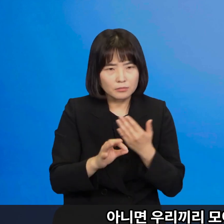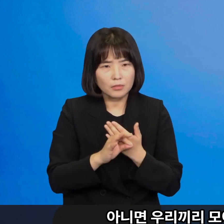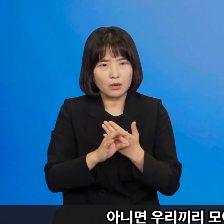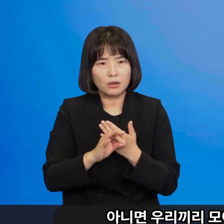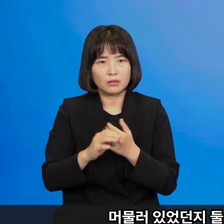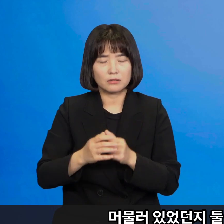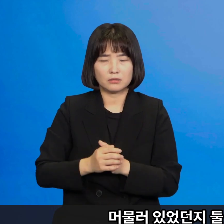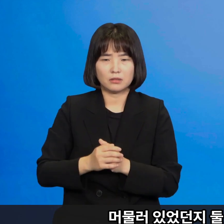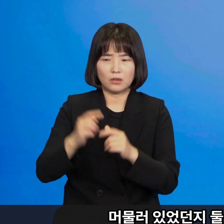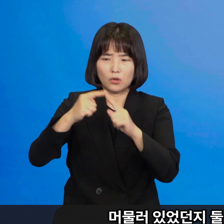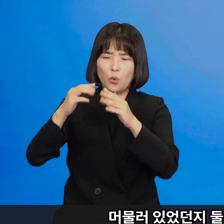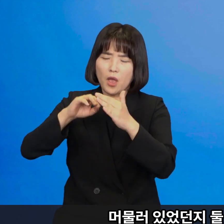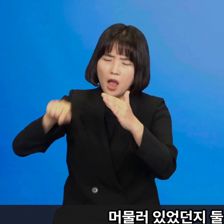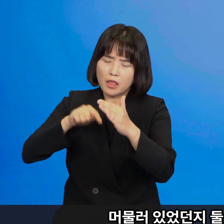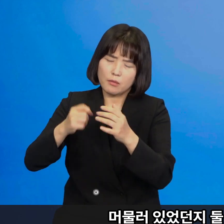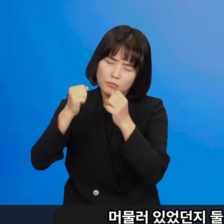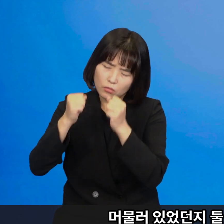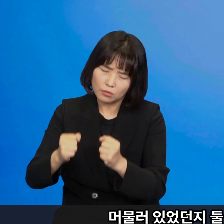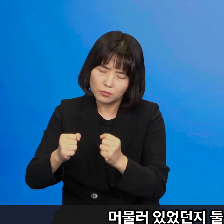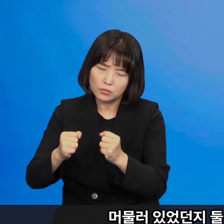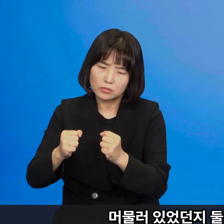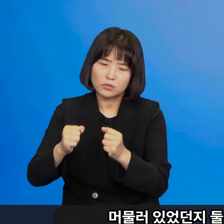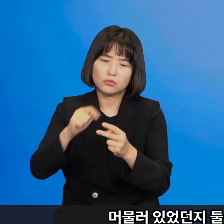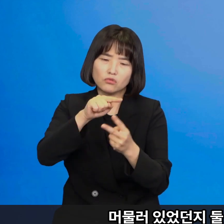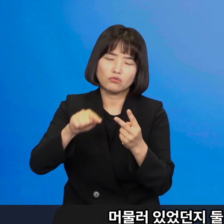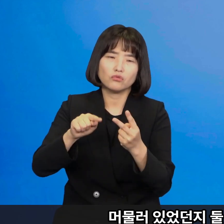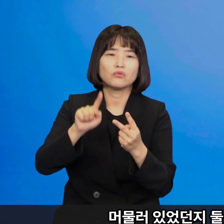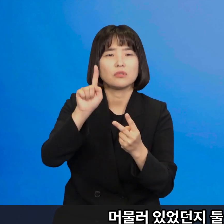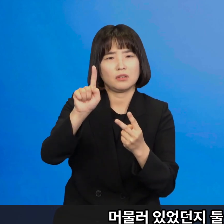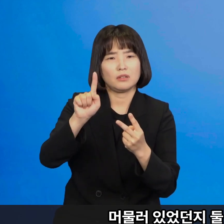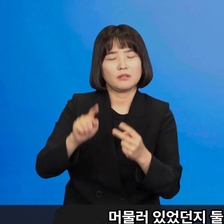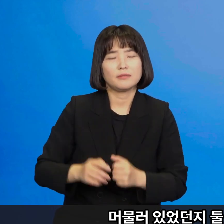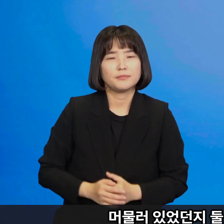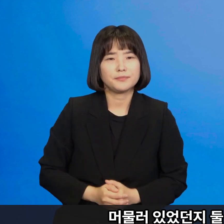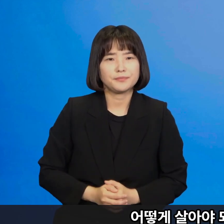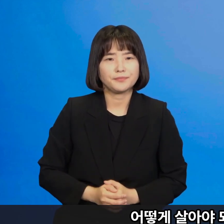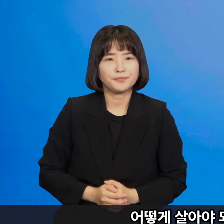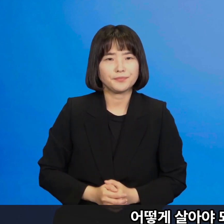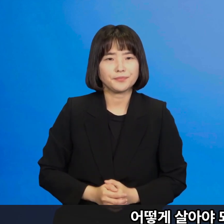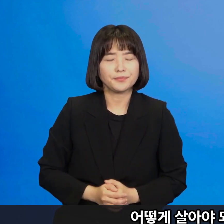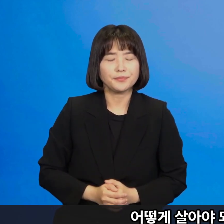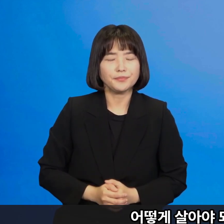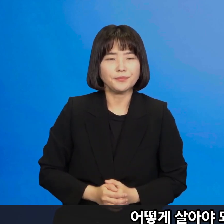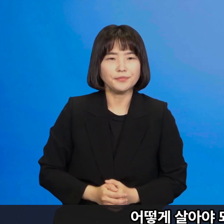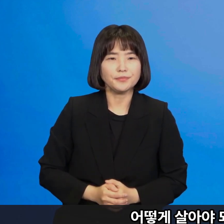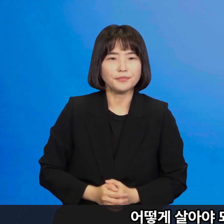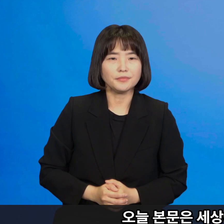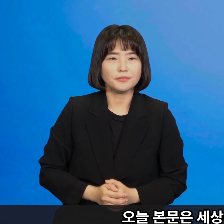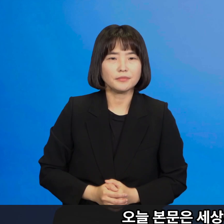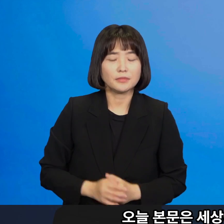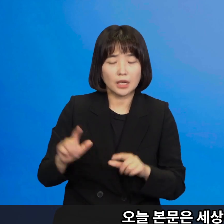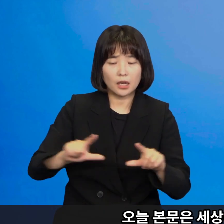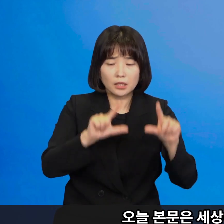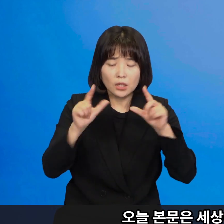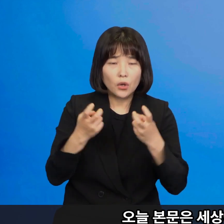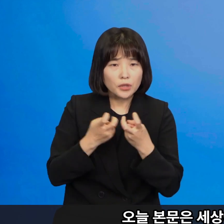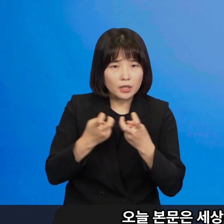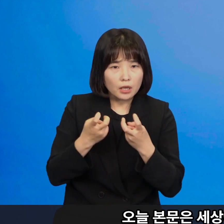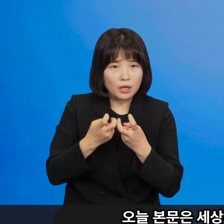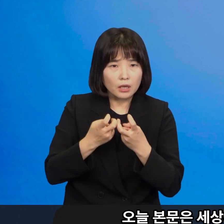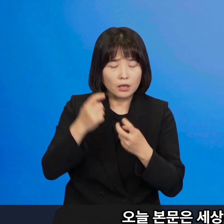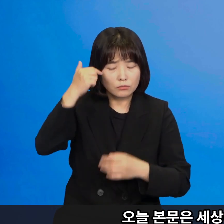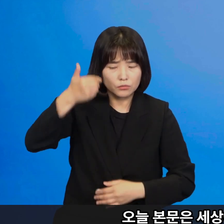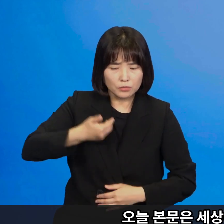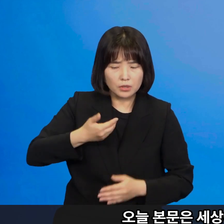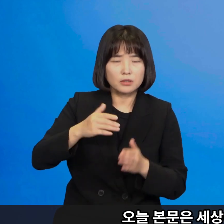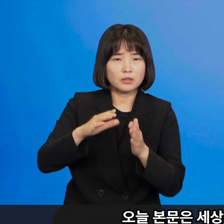모여서 그냥 소금통 안에 머물러 있었든지 둘 중 하나 아니겠습니까? 어떻게 살아야 되는가? 라고 했을 때 오늘 본문은